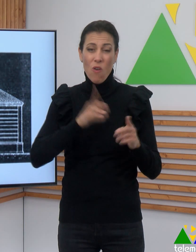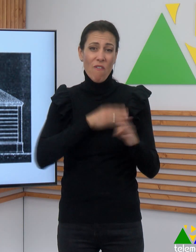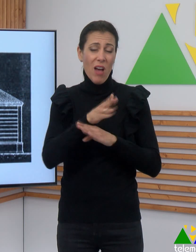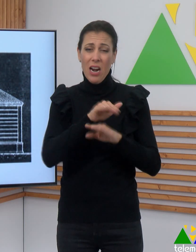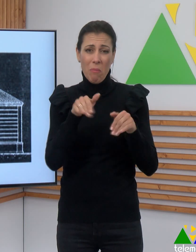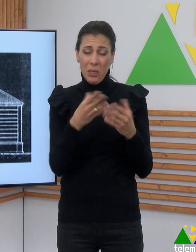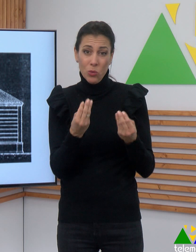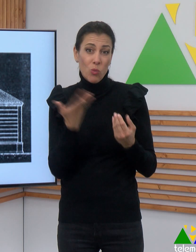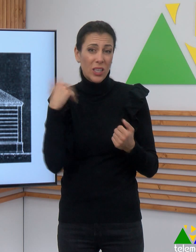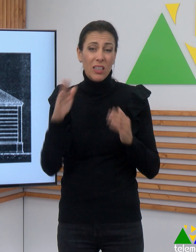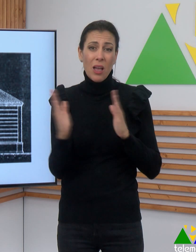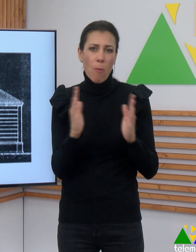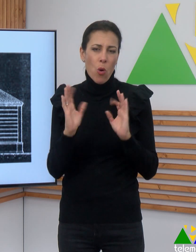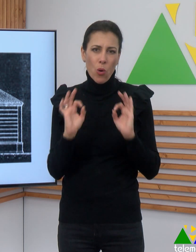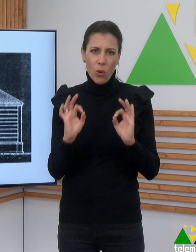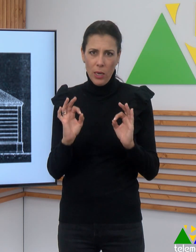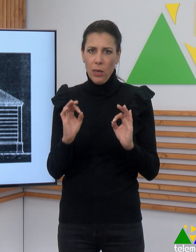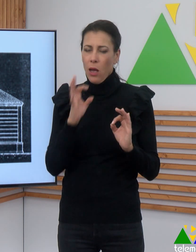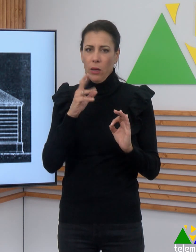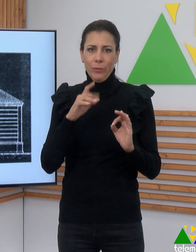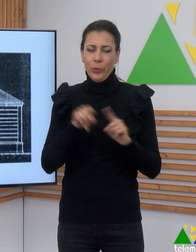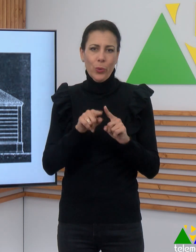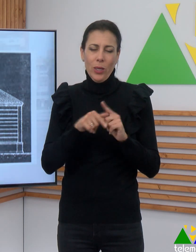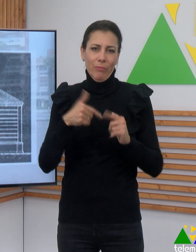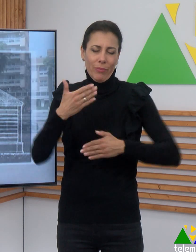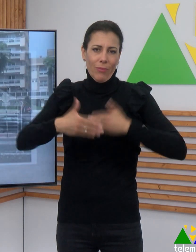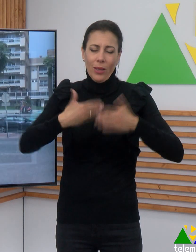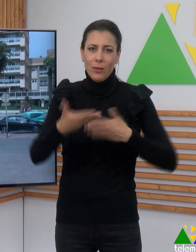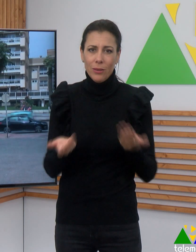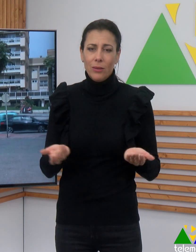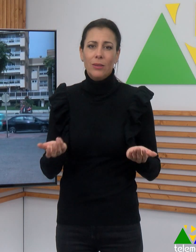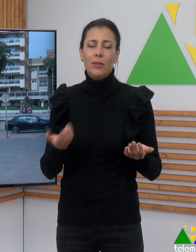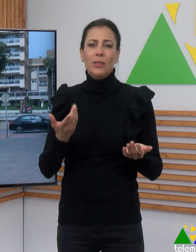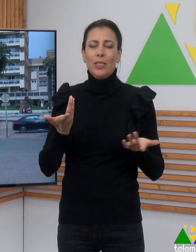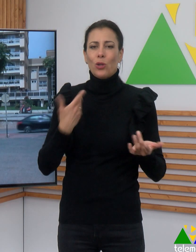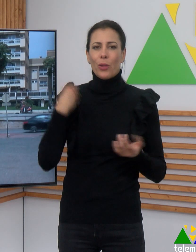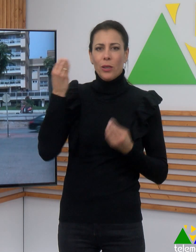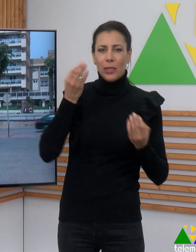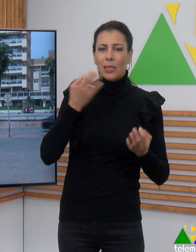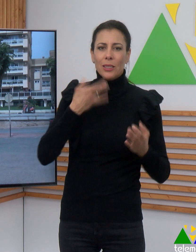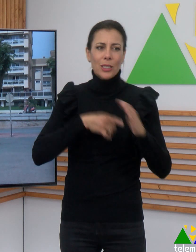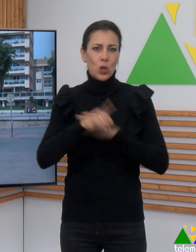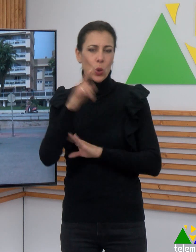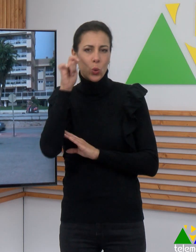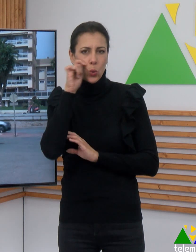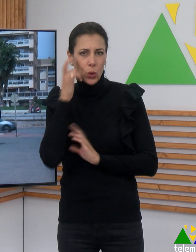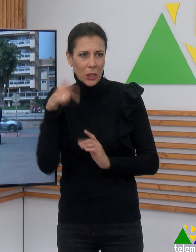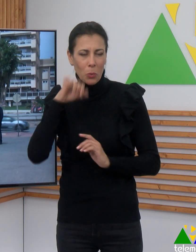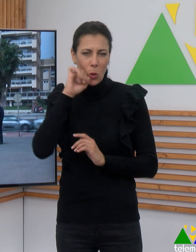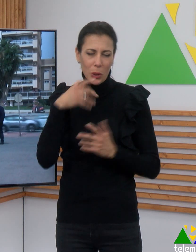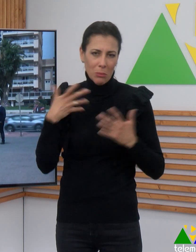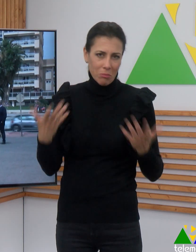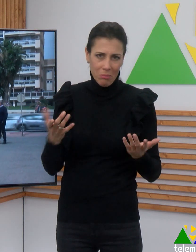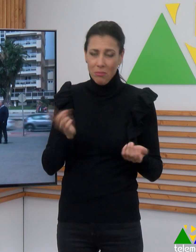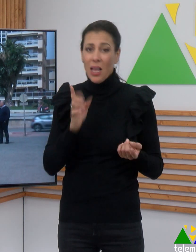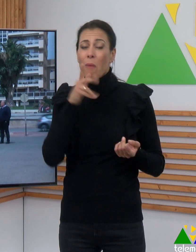época, estos quizás fueron adelantados a su tiempo, pensando en el desarrollo turístico de Motril, que